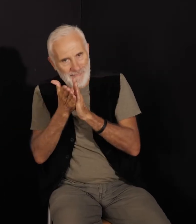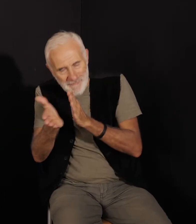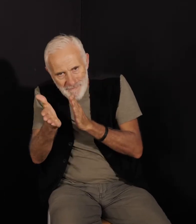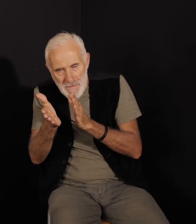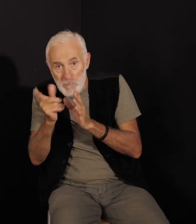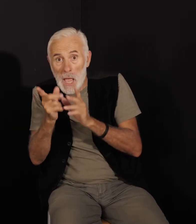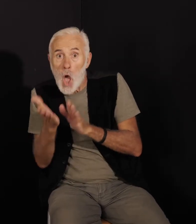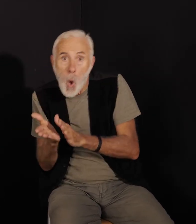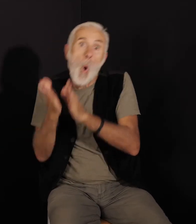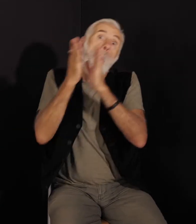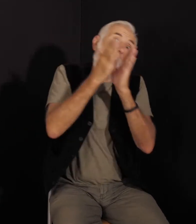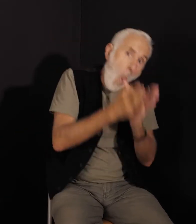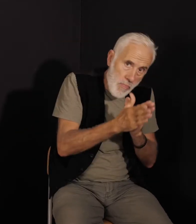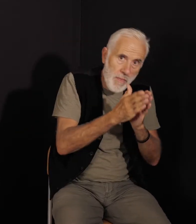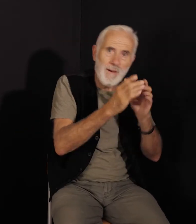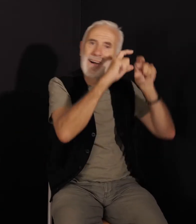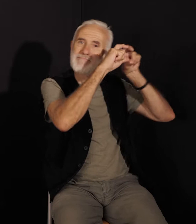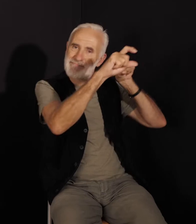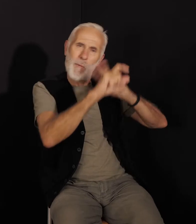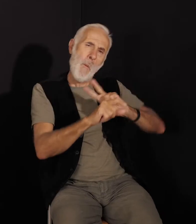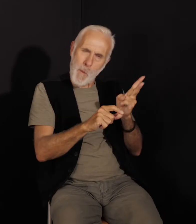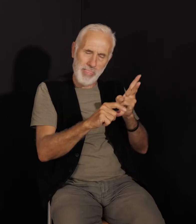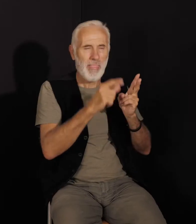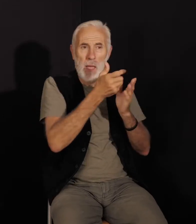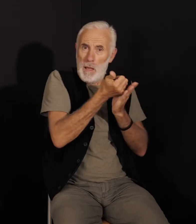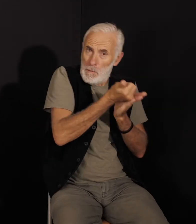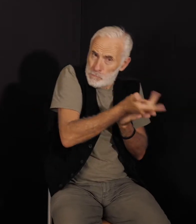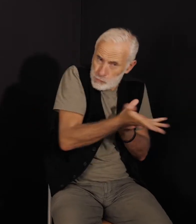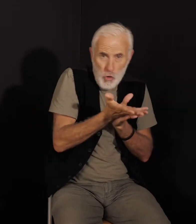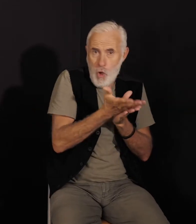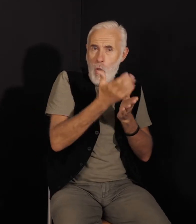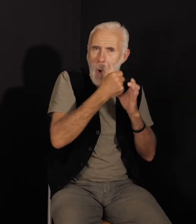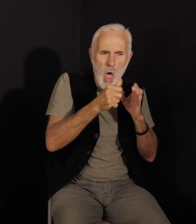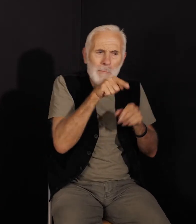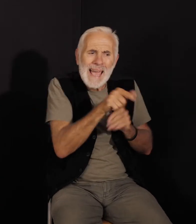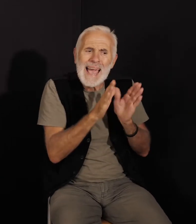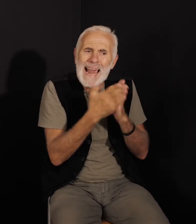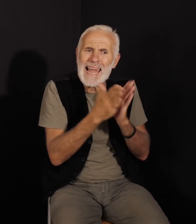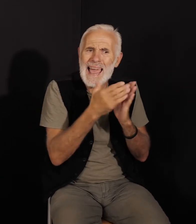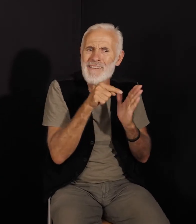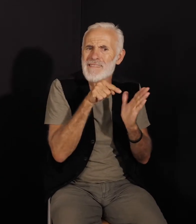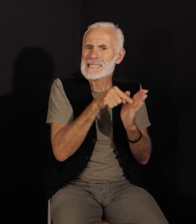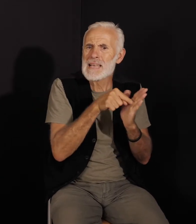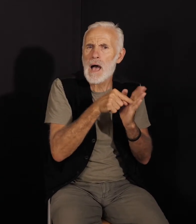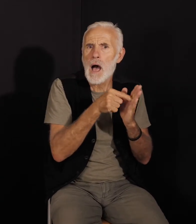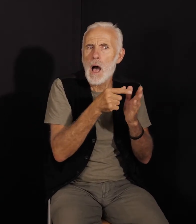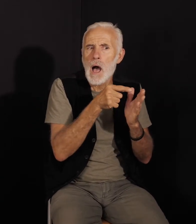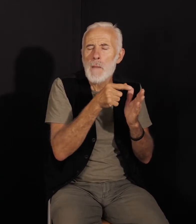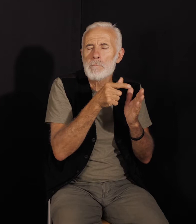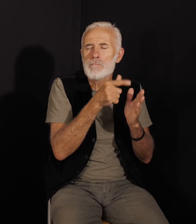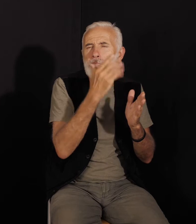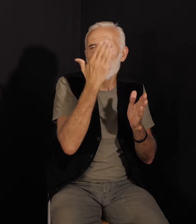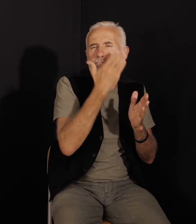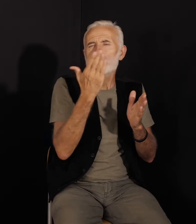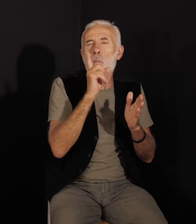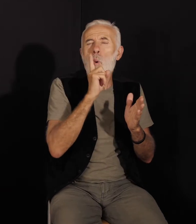auteurs, ultramarines. On a créé aussi une collection Sacrilège, qui intègre des titres un peu hors